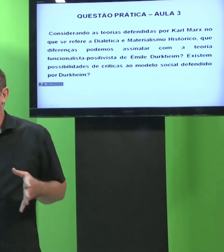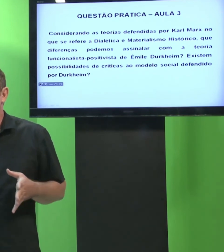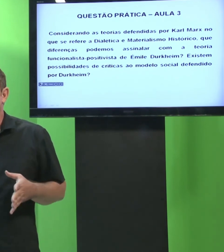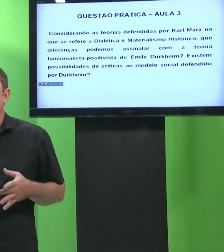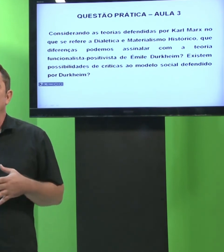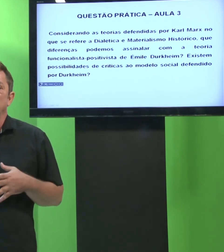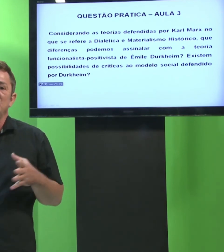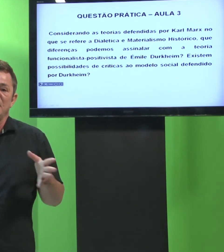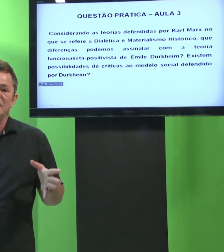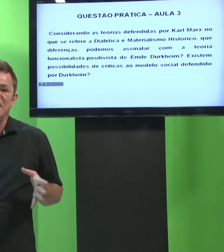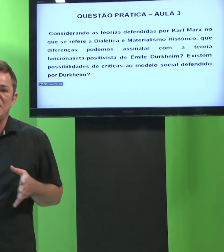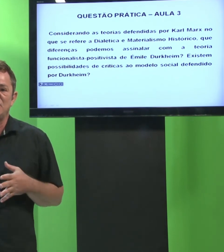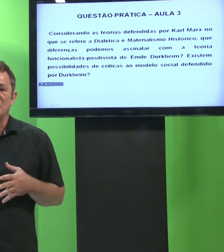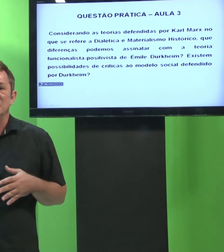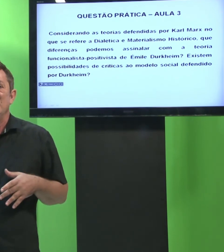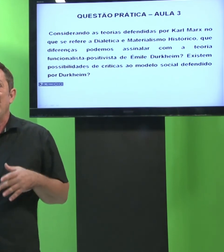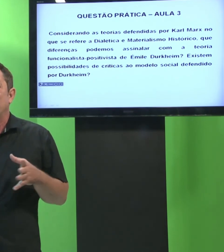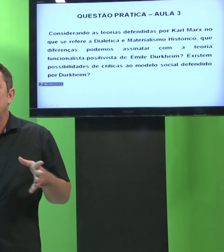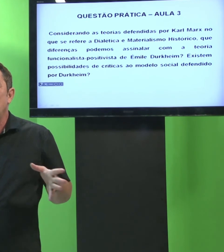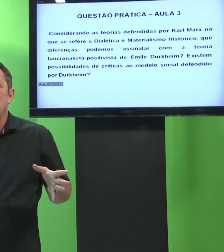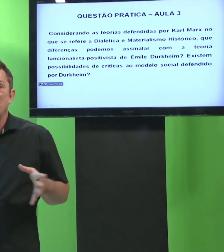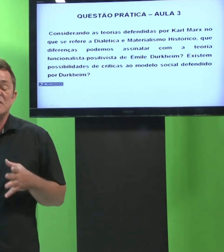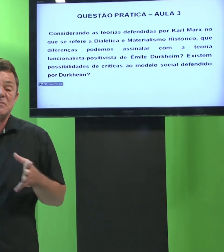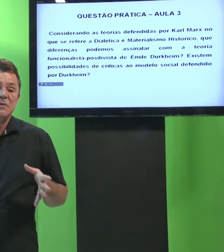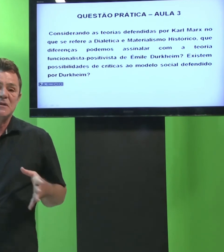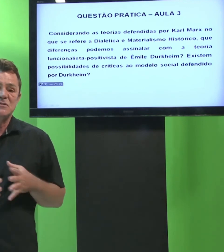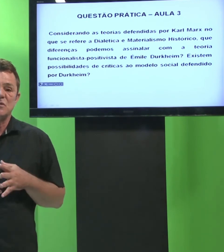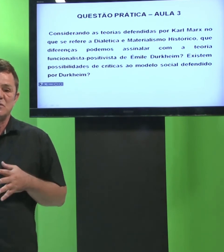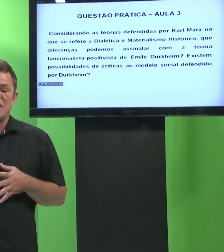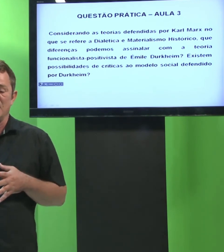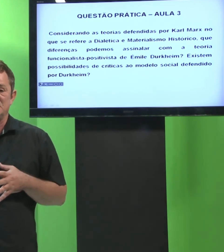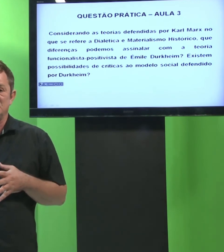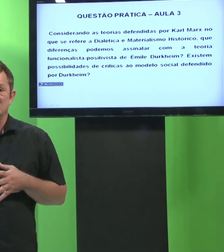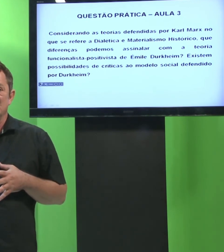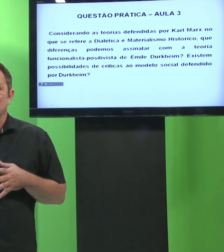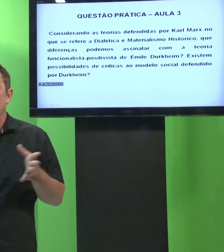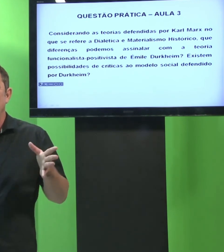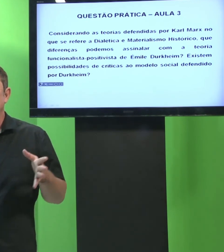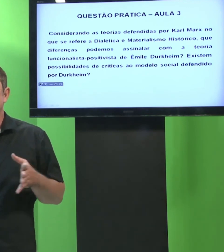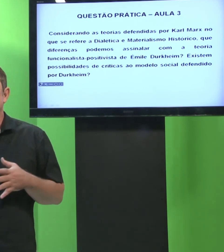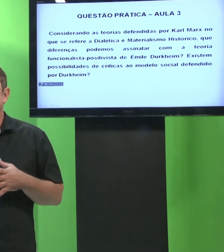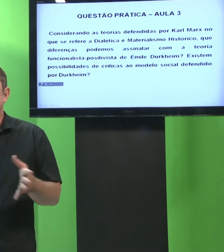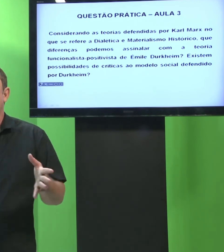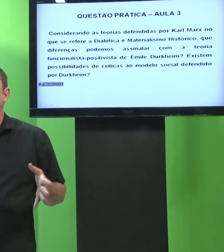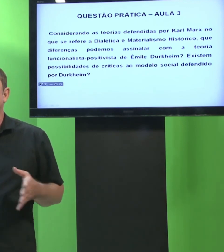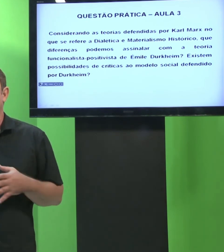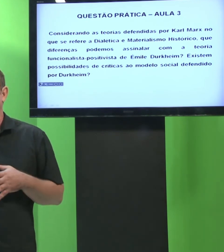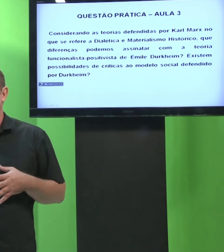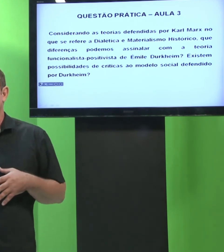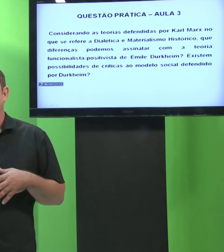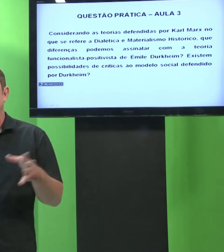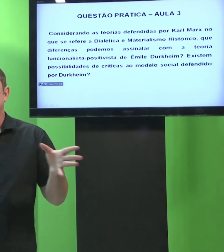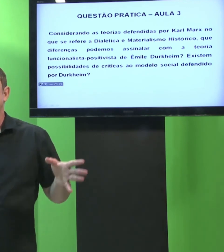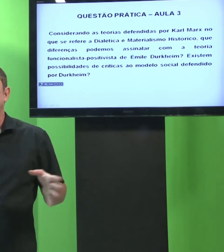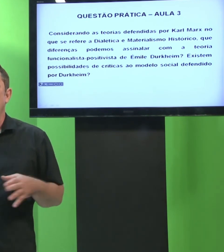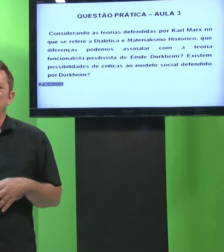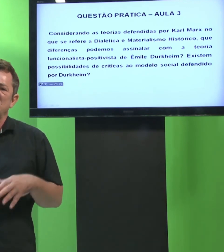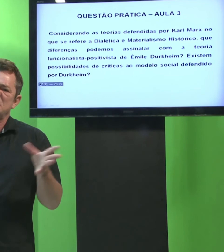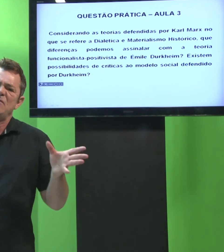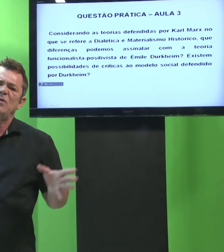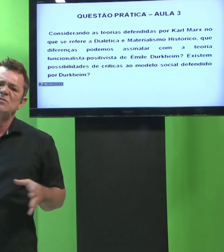Poder Judiciário e a Igreja é que promovem as mudanças sociais, devendo assim descartar a